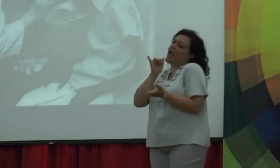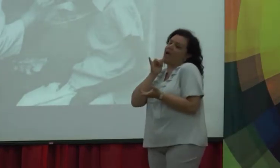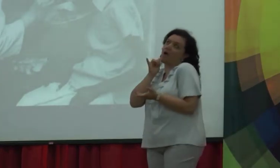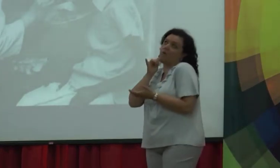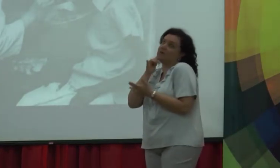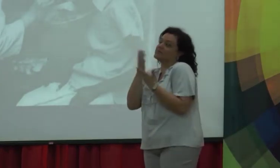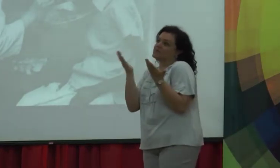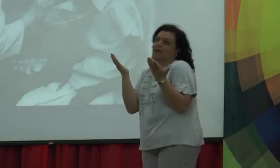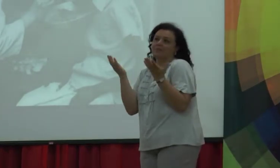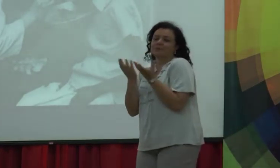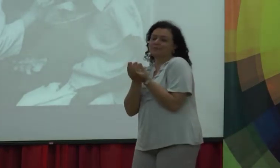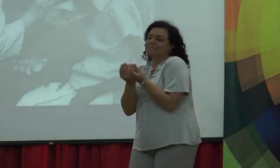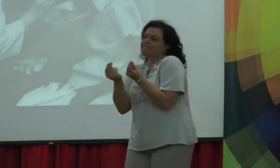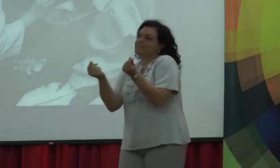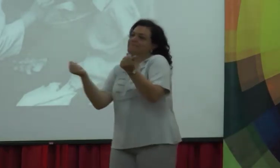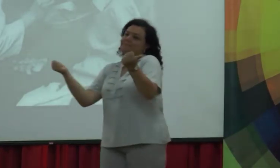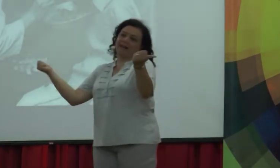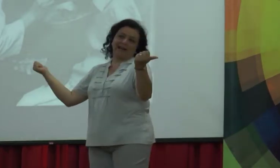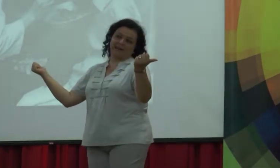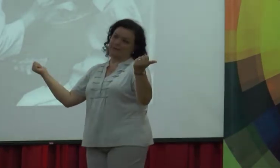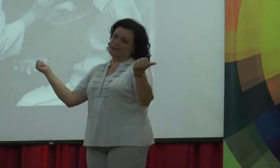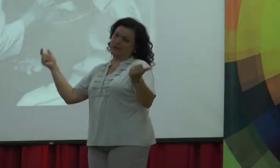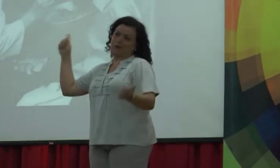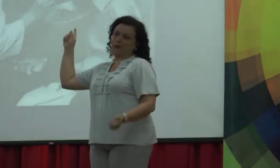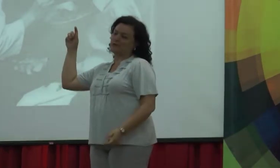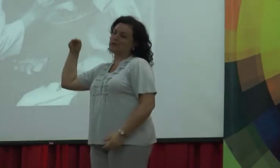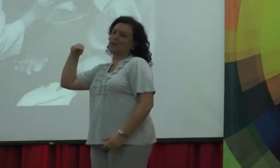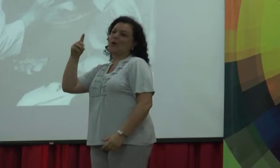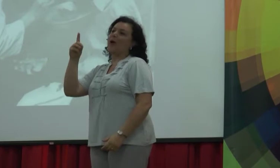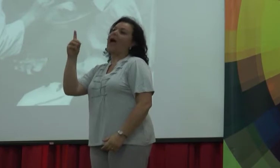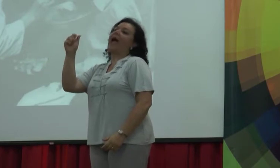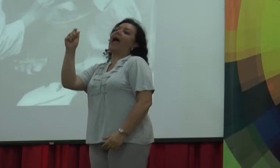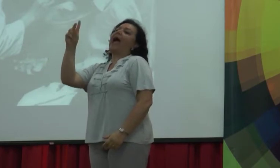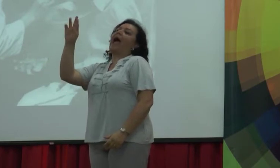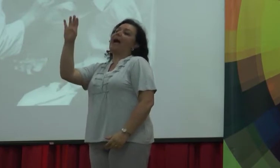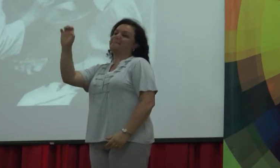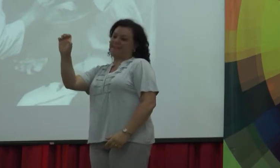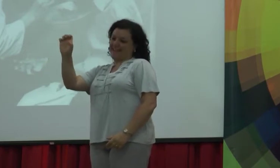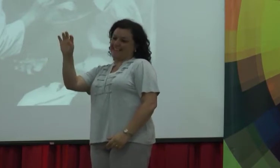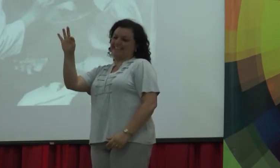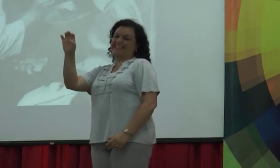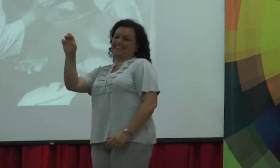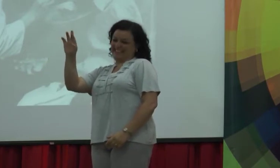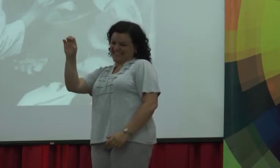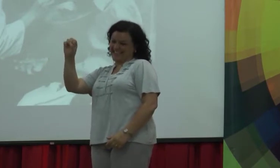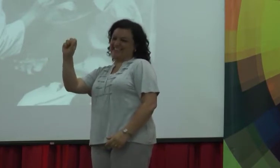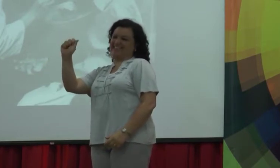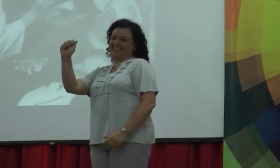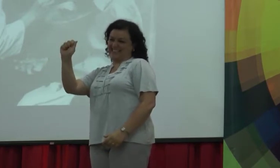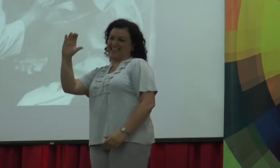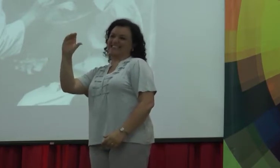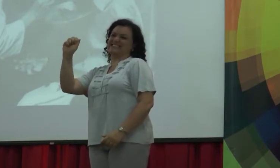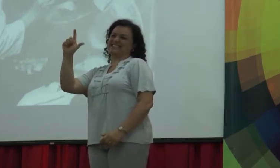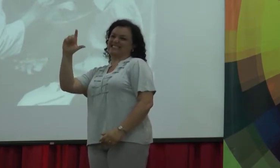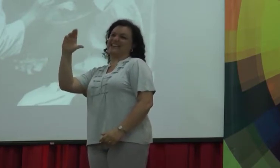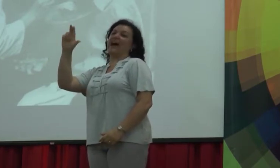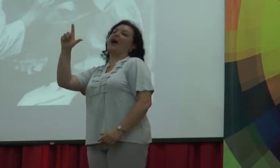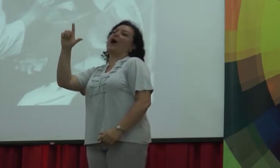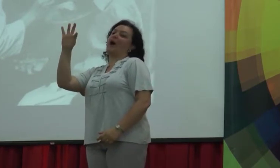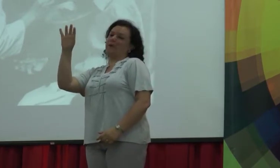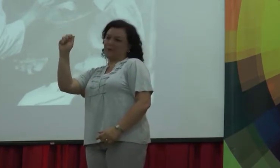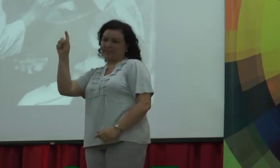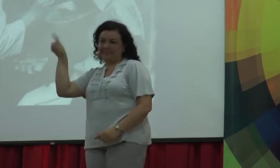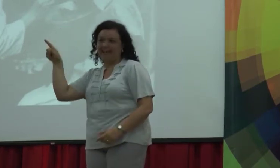Nessa outra imagem, é um outro exemplo de qualidade. Maravilhoso, a Madre Teresa